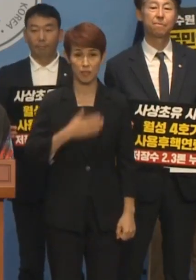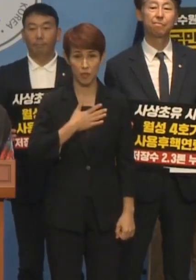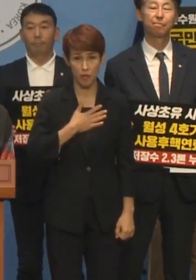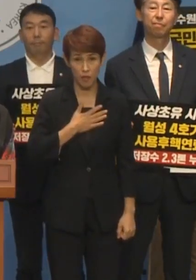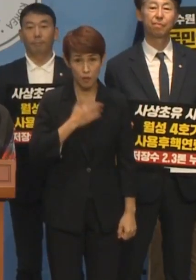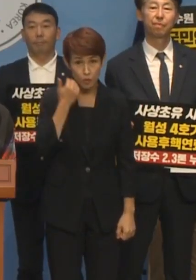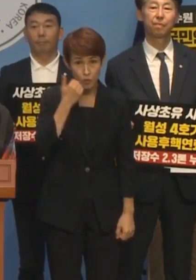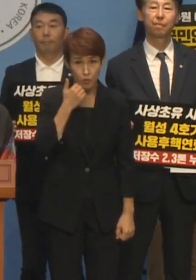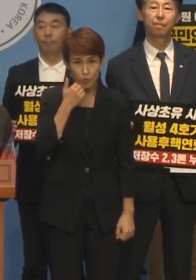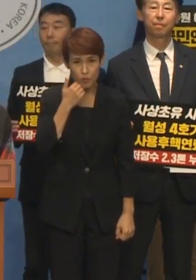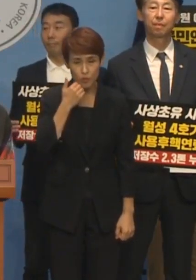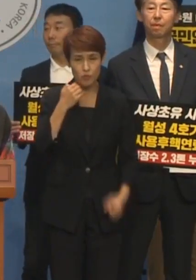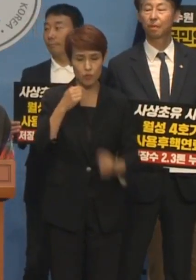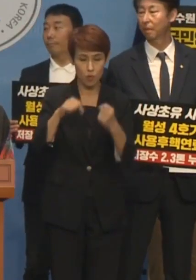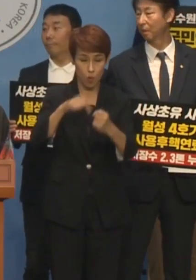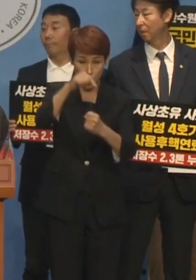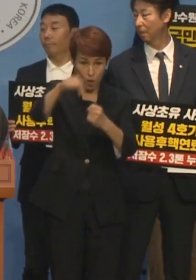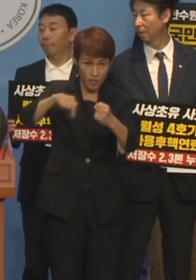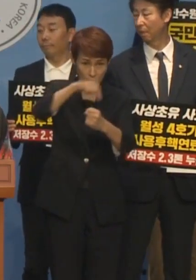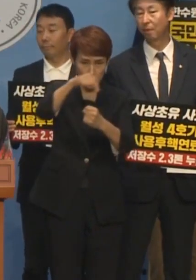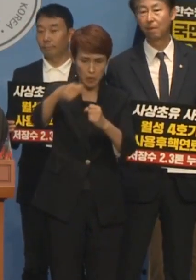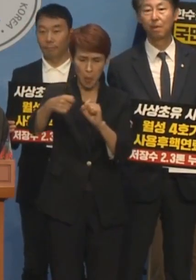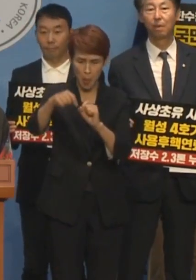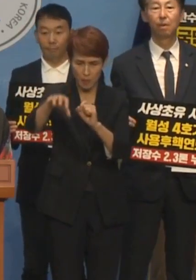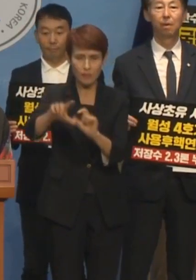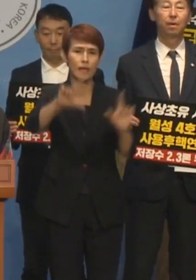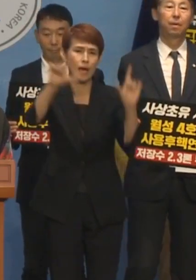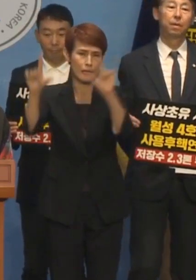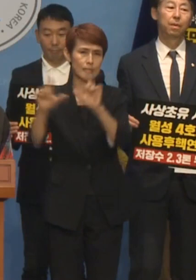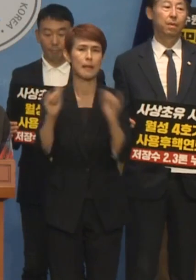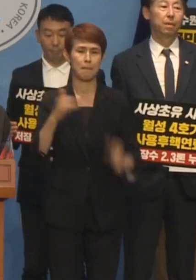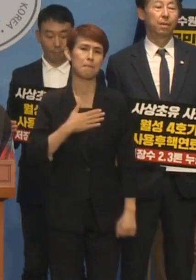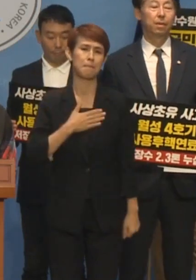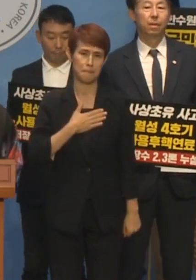저는 월성 원전 최인근 지역에 살고 있는 주민입니다.